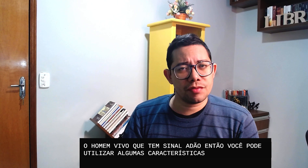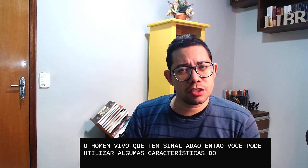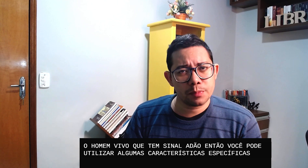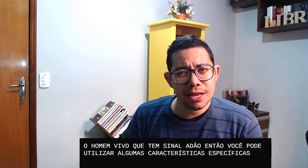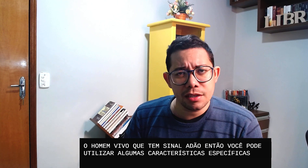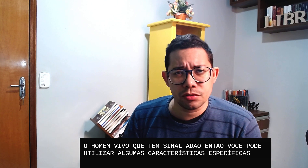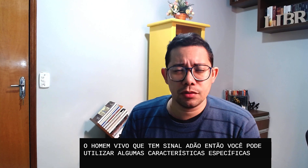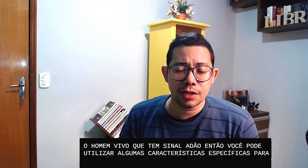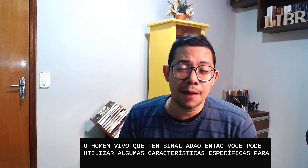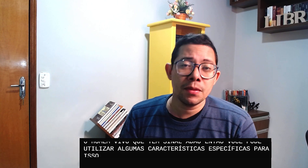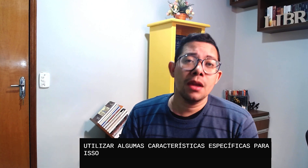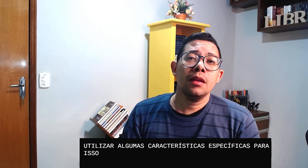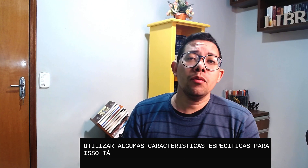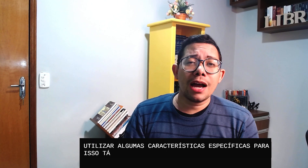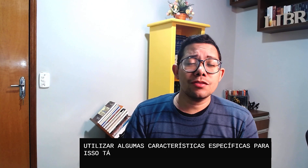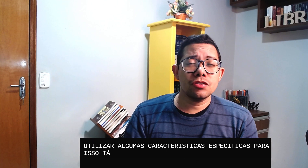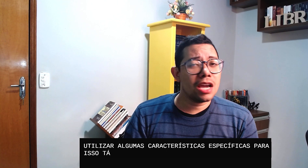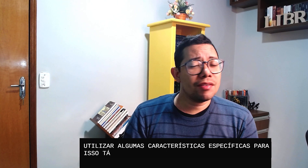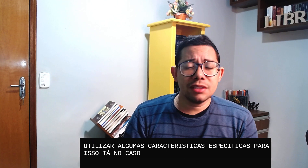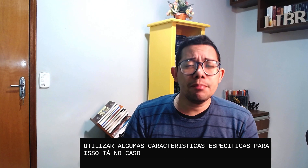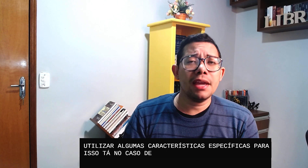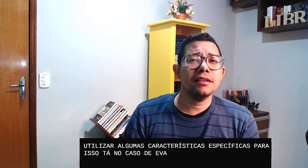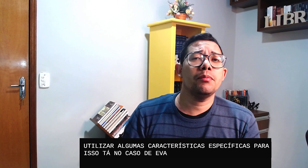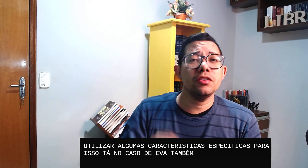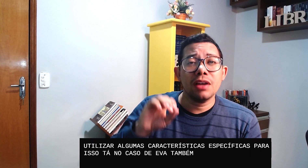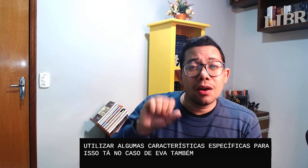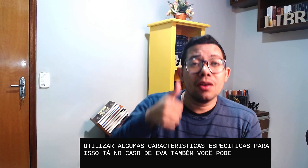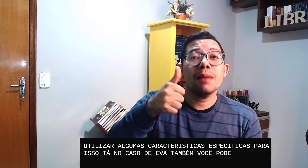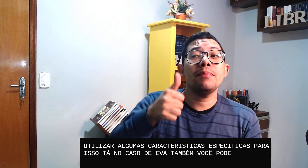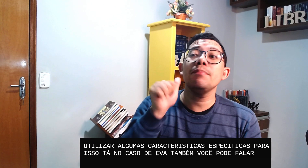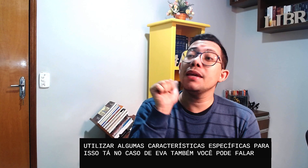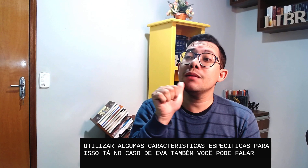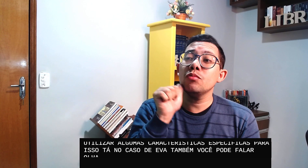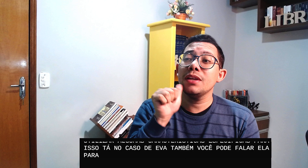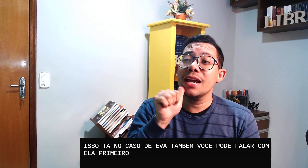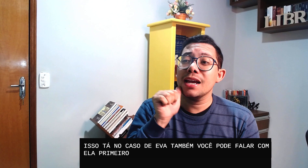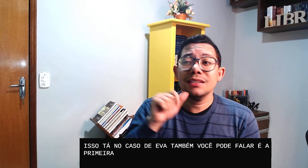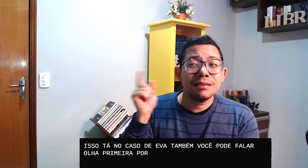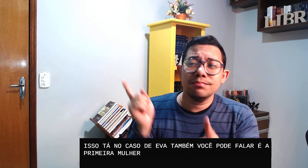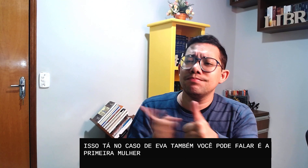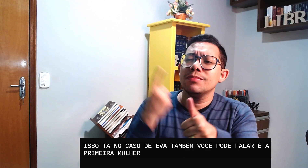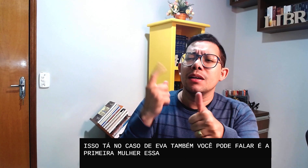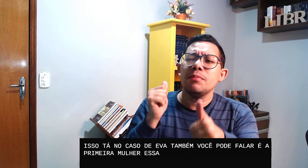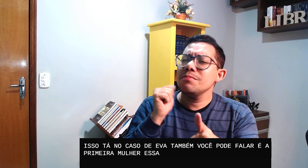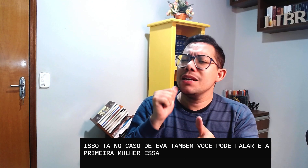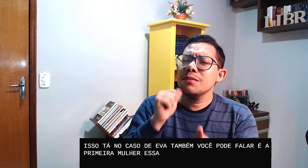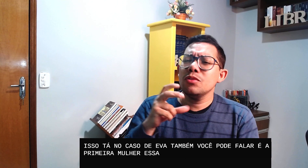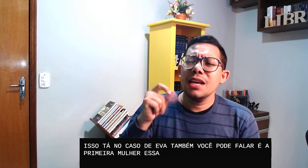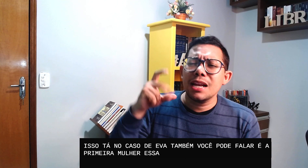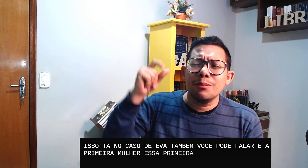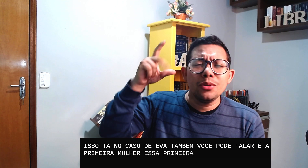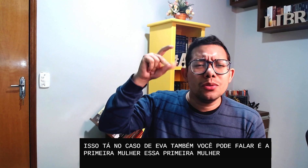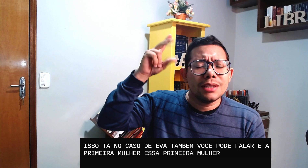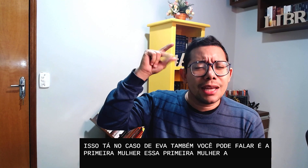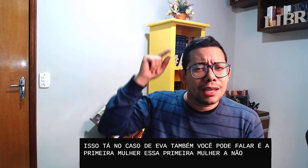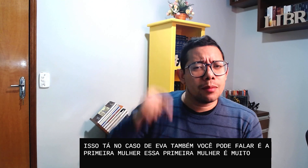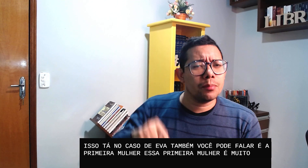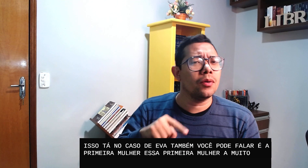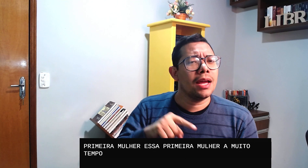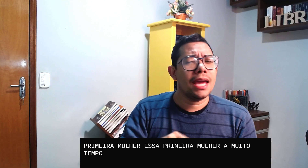específicas para isso, tá? No caso de Eva também, você pode falar, olha, primeira mulher, essa primeira mulher há muito tempo,